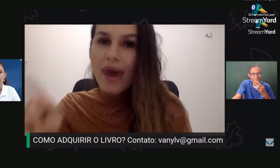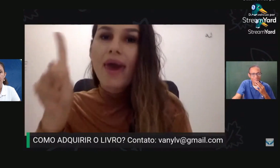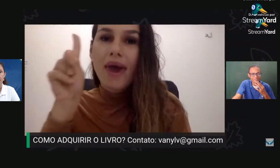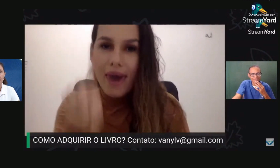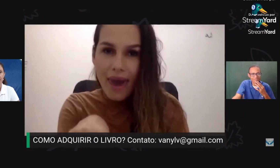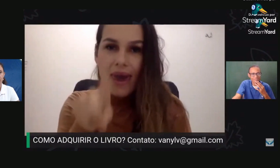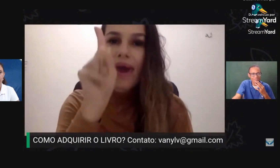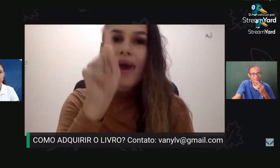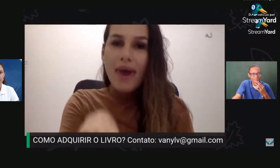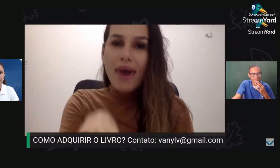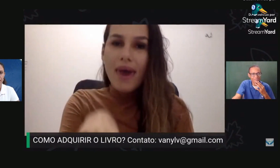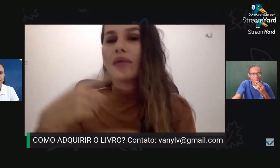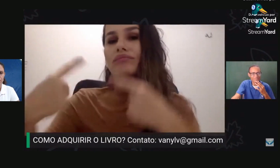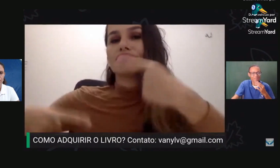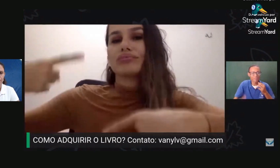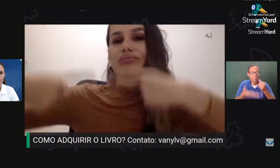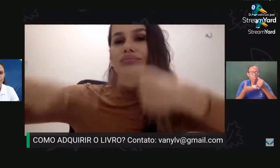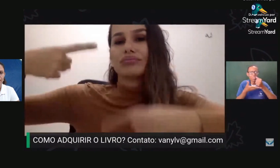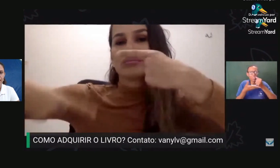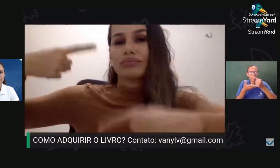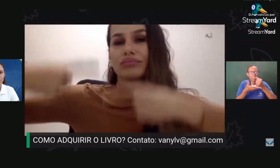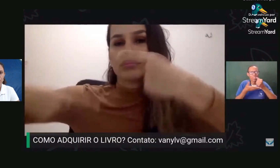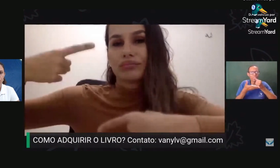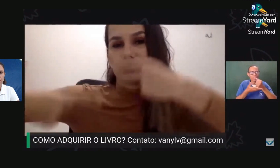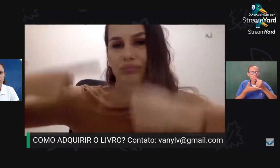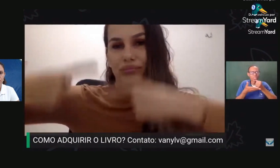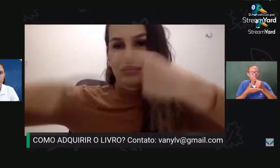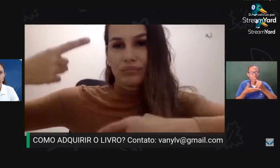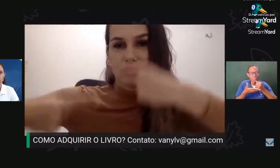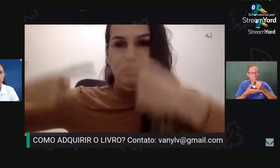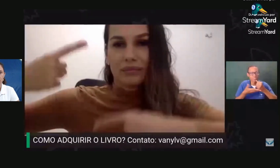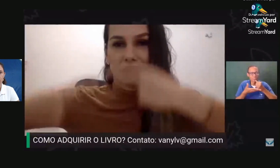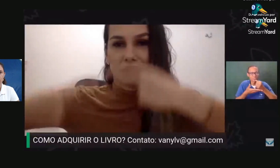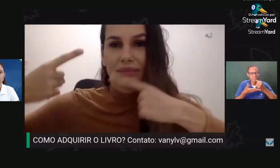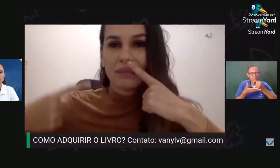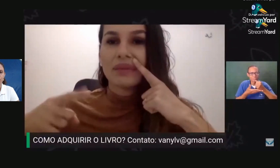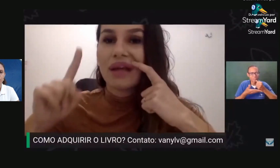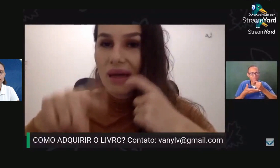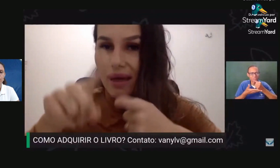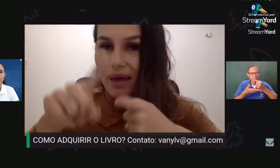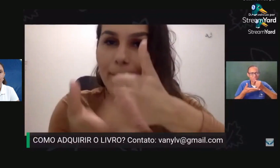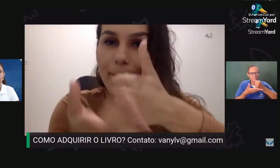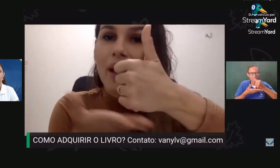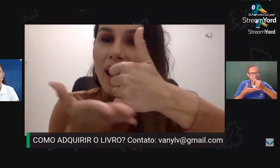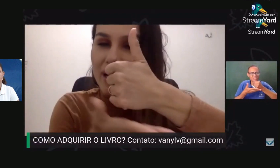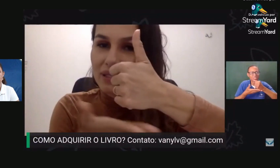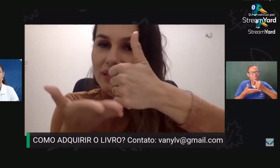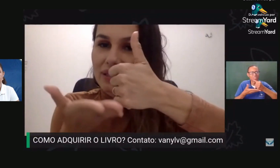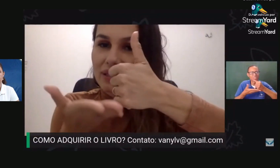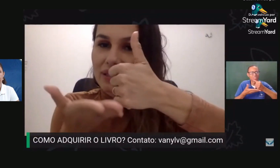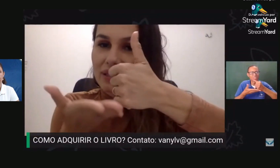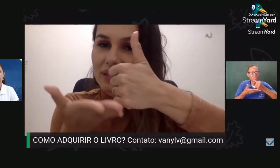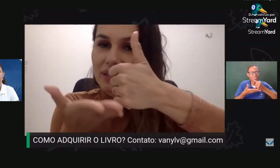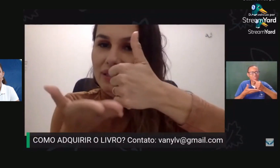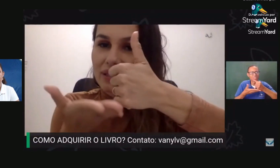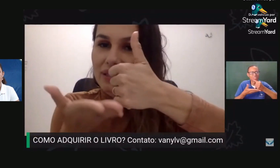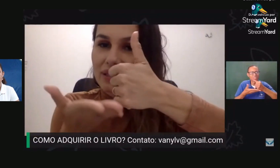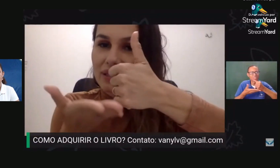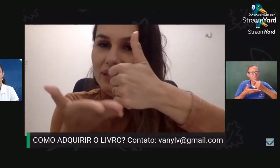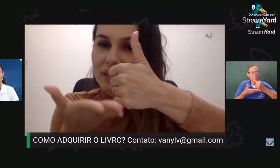diferentes para tradutor e intérprete. E aí a gente começou a discutir, a gente entravou uma discussão